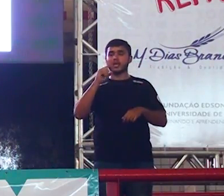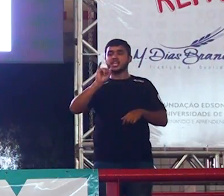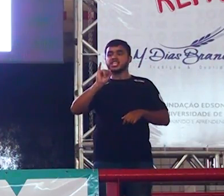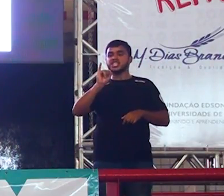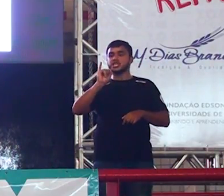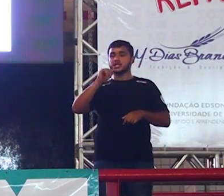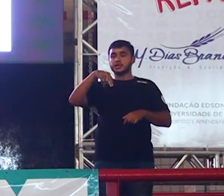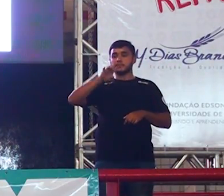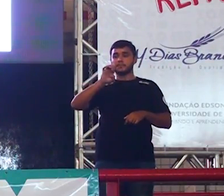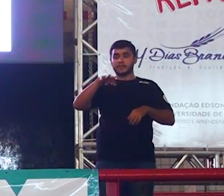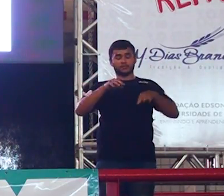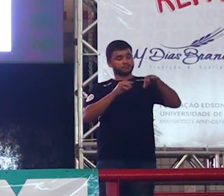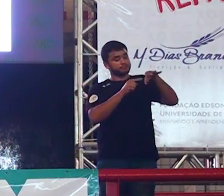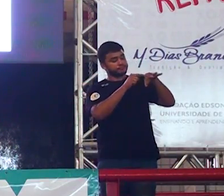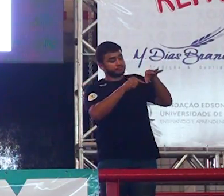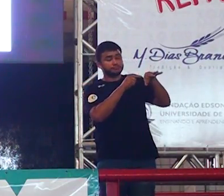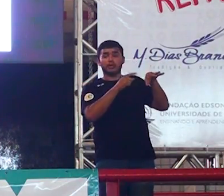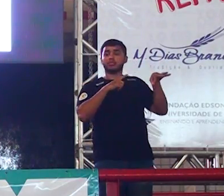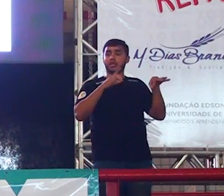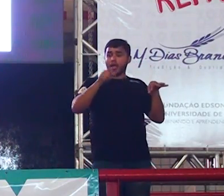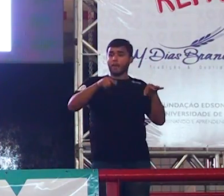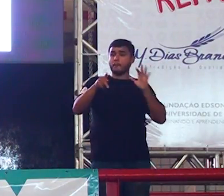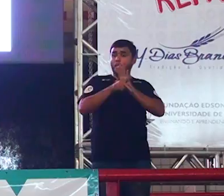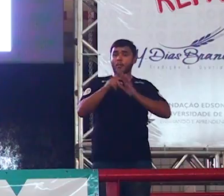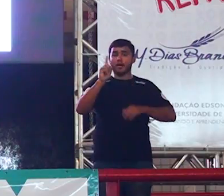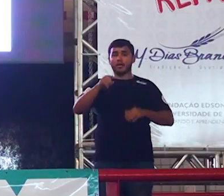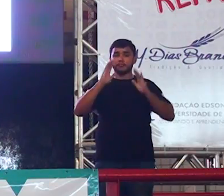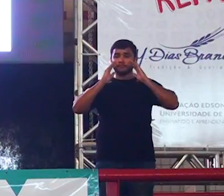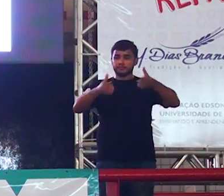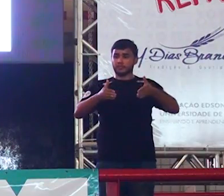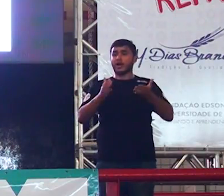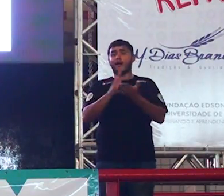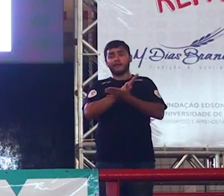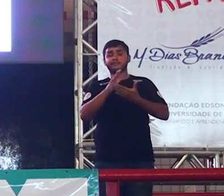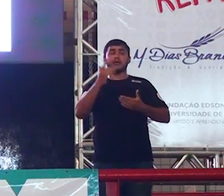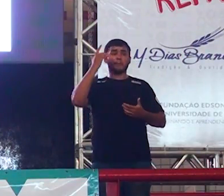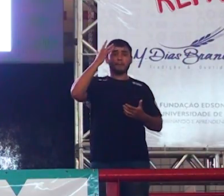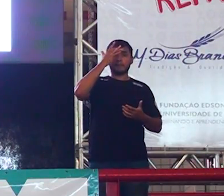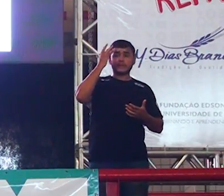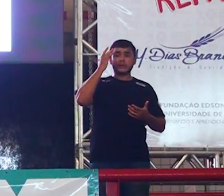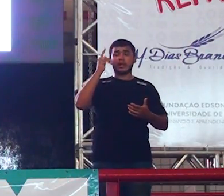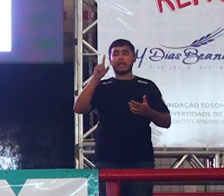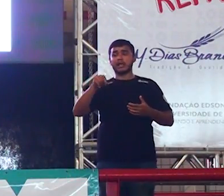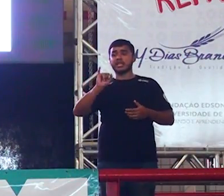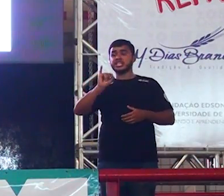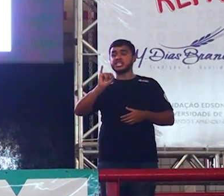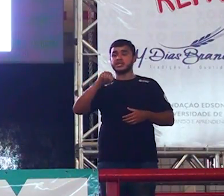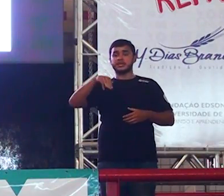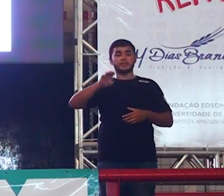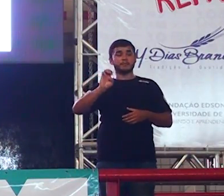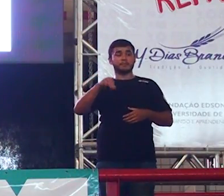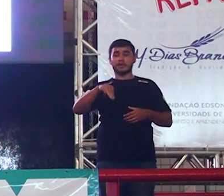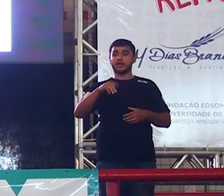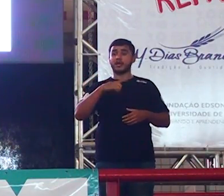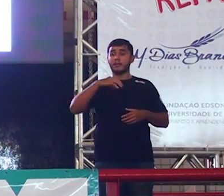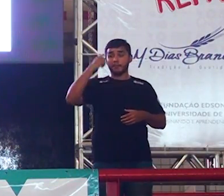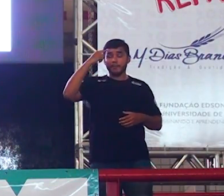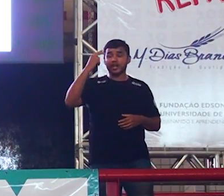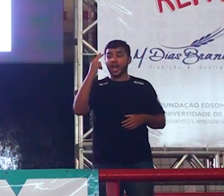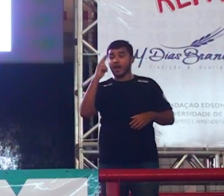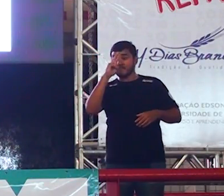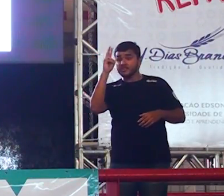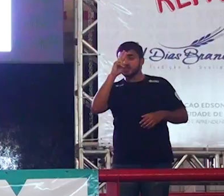ímen, que está associada em algumas sociedades ainda atrasadas, né, no processo da